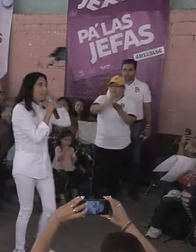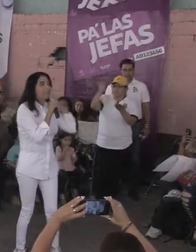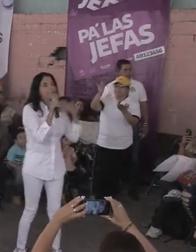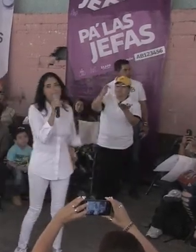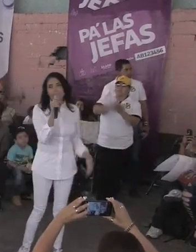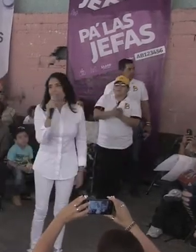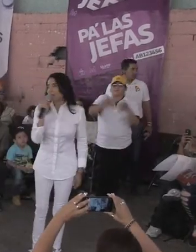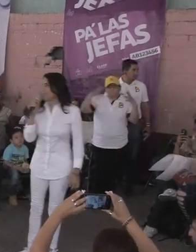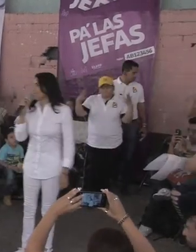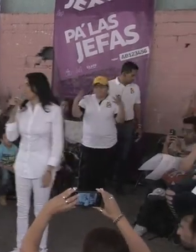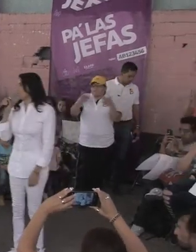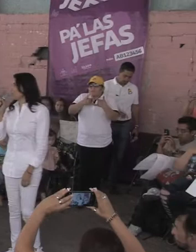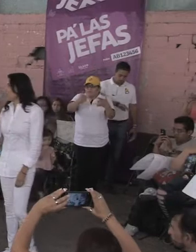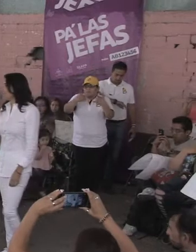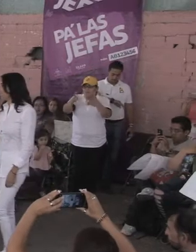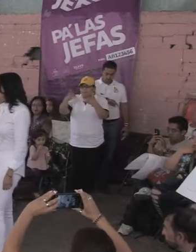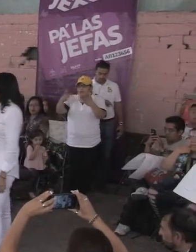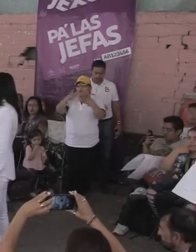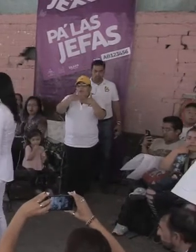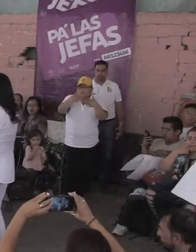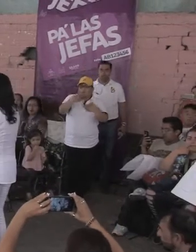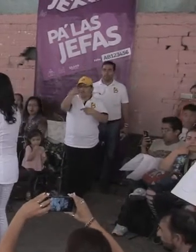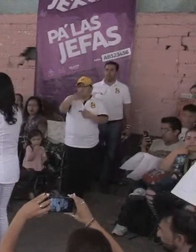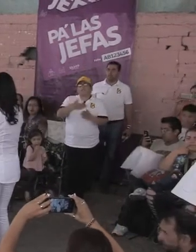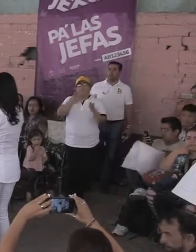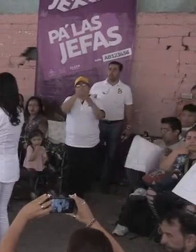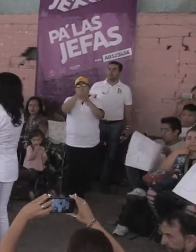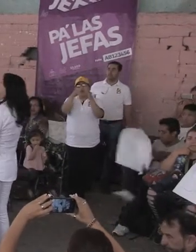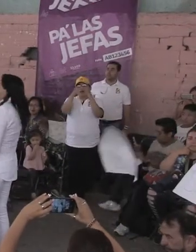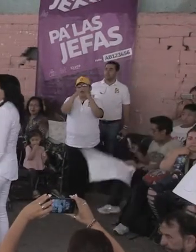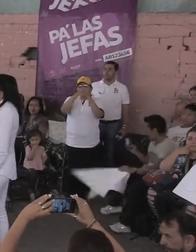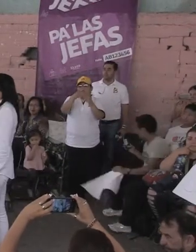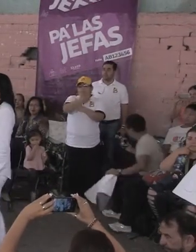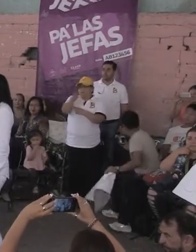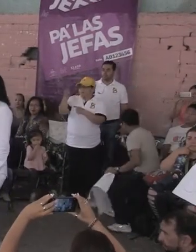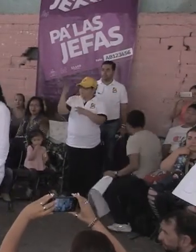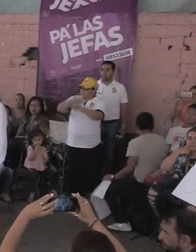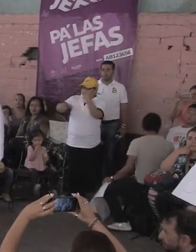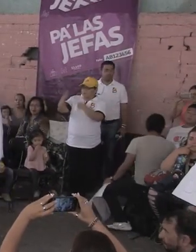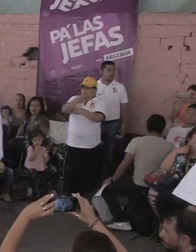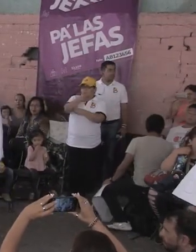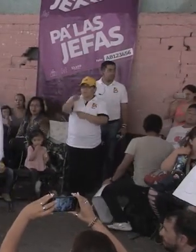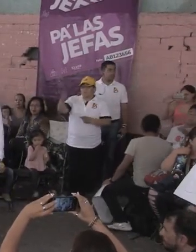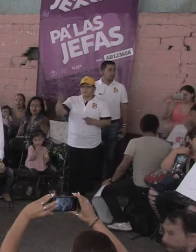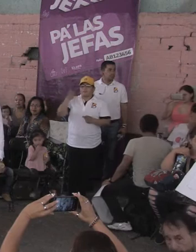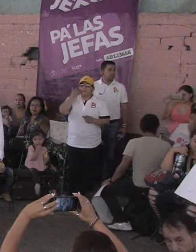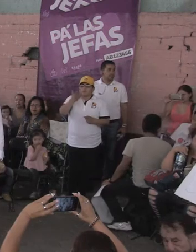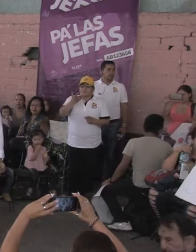agradezco enormemente que me abran sus puertas, que me abran las puertas de su casa para venir a saludarlas.